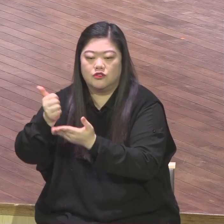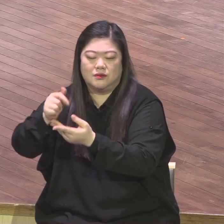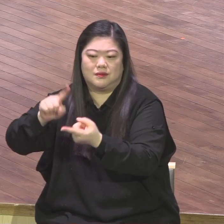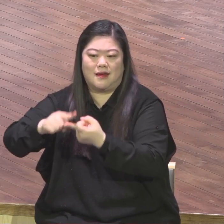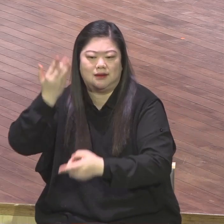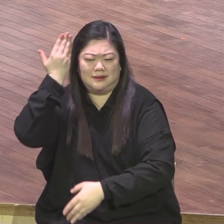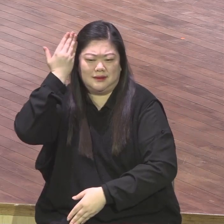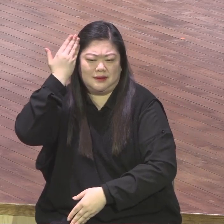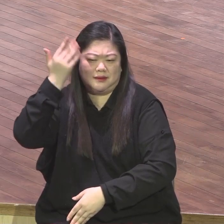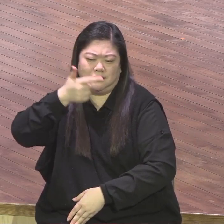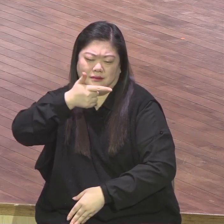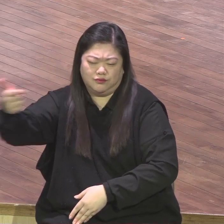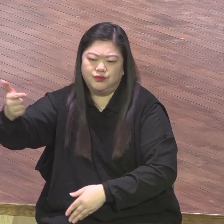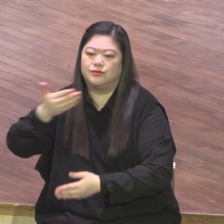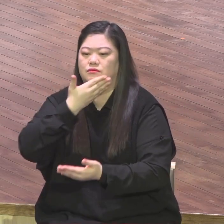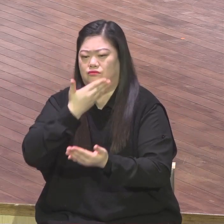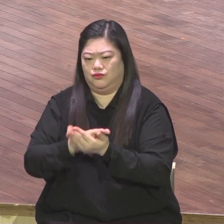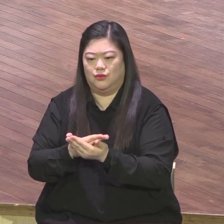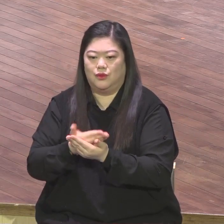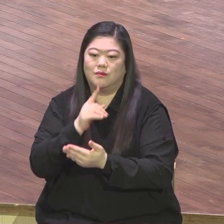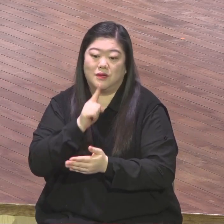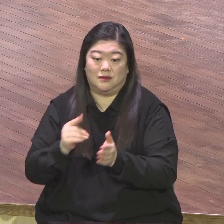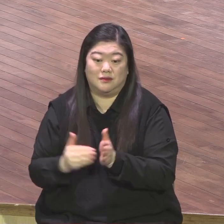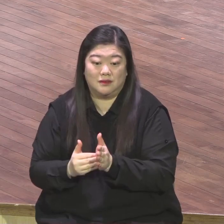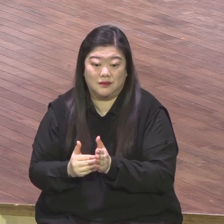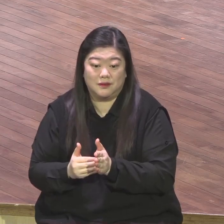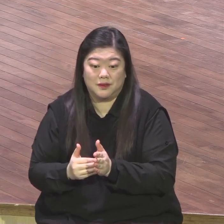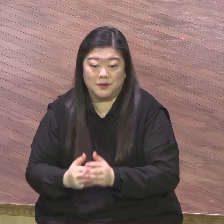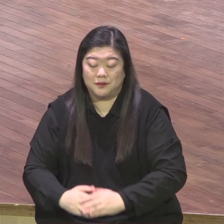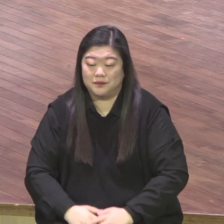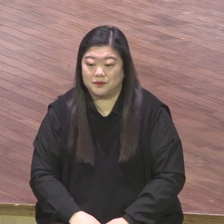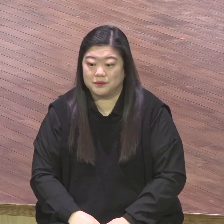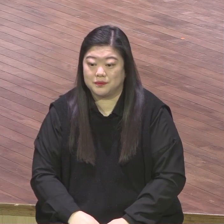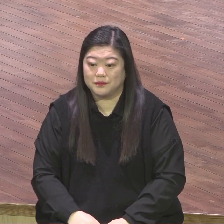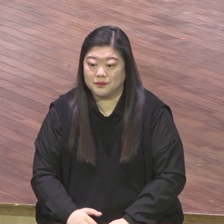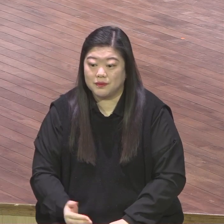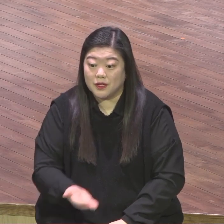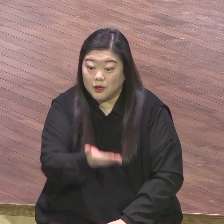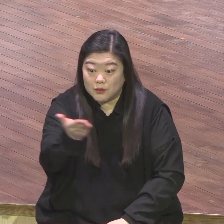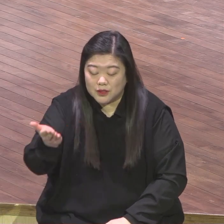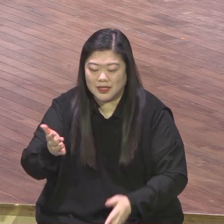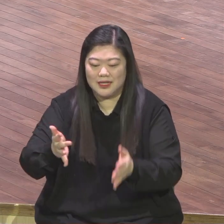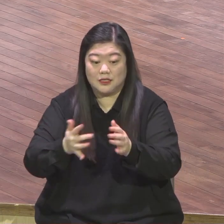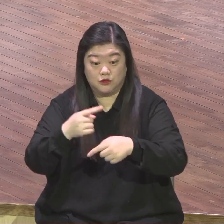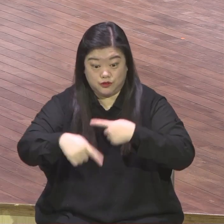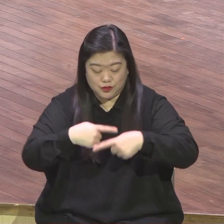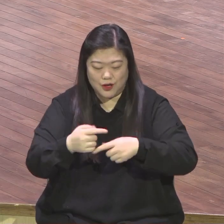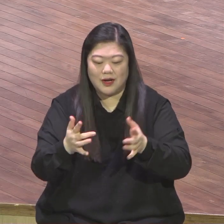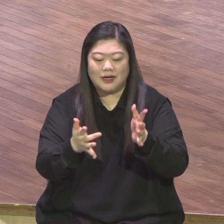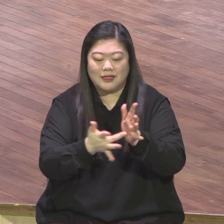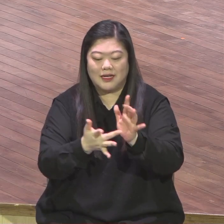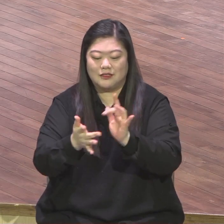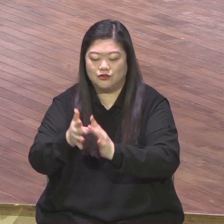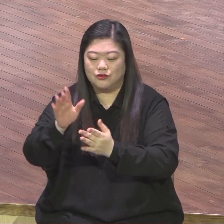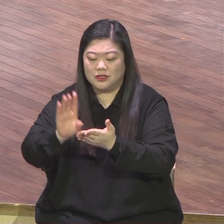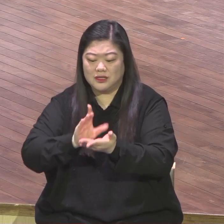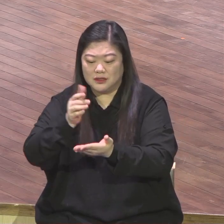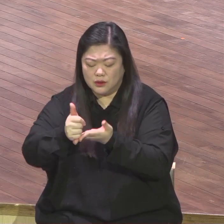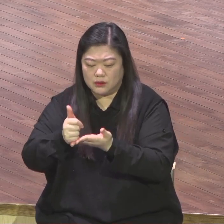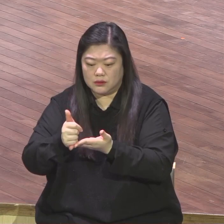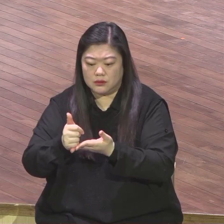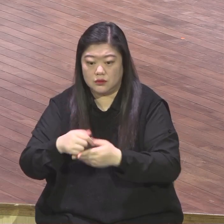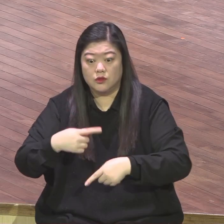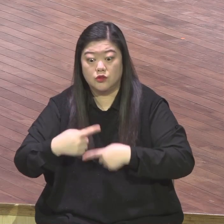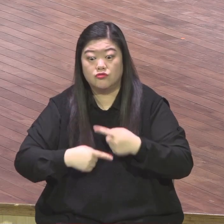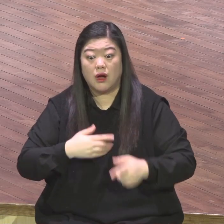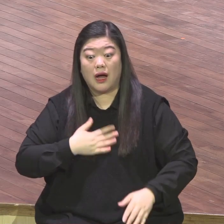히브리적 사고에서 그리스도 예수를 안다, 그리스도 예수를 안다라는 단순한 지식적으로 아는 것이